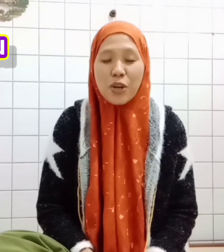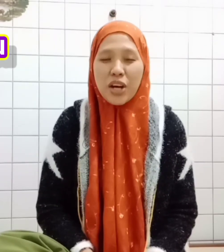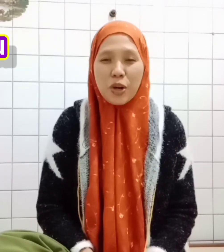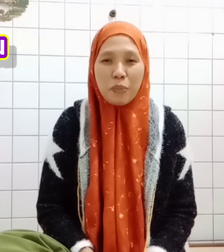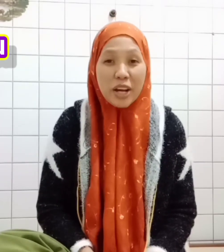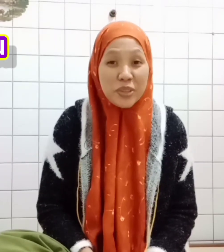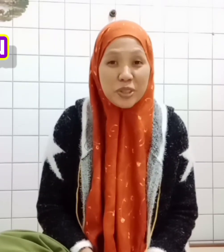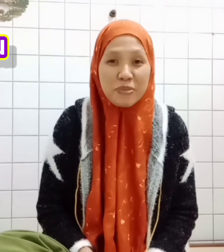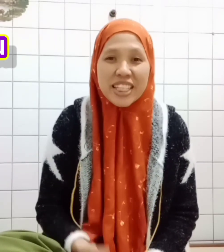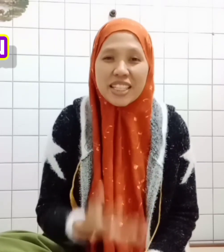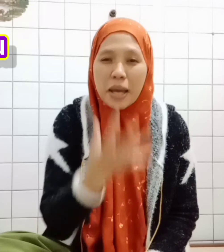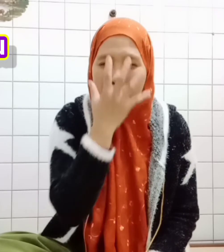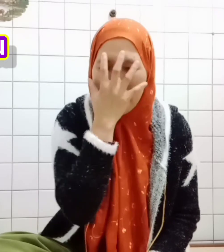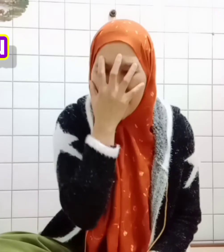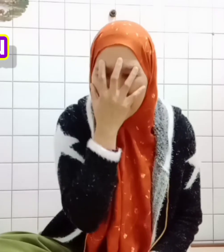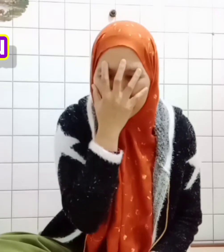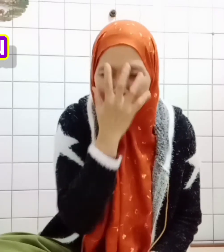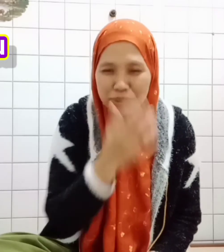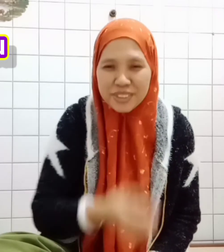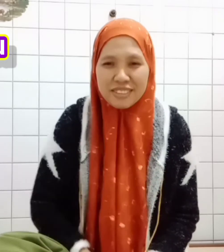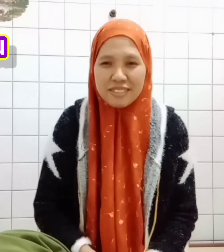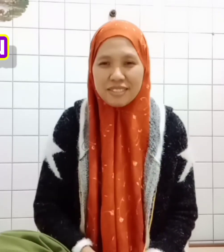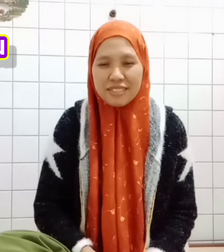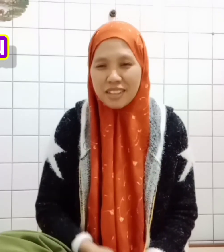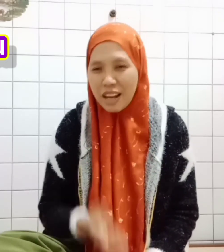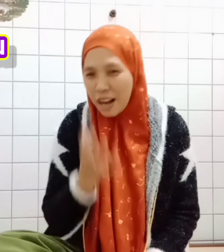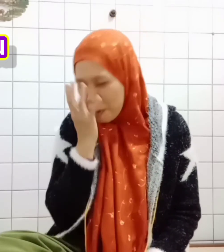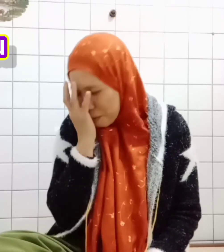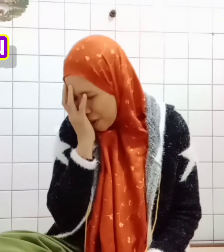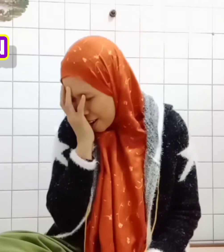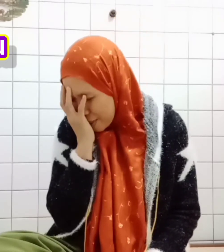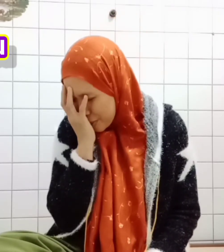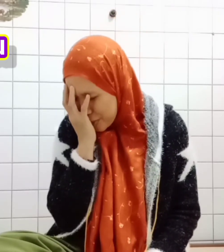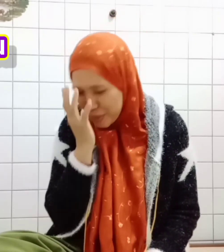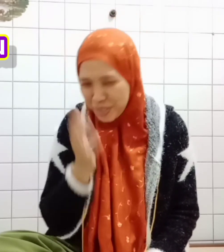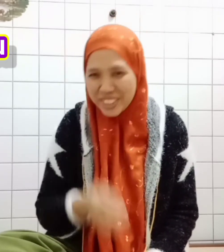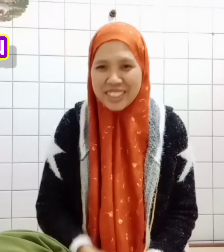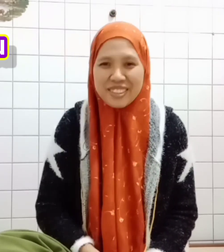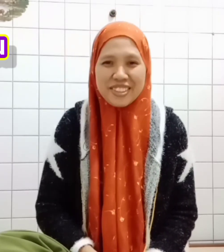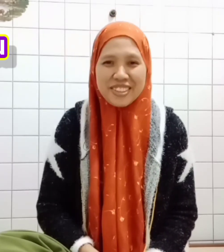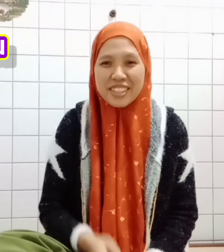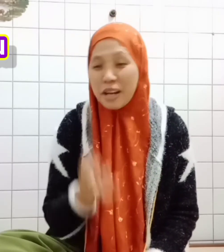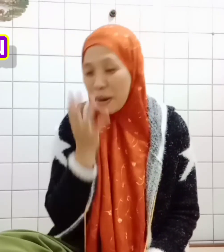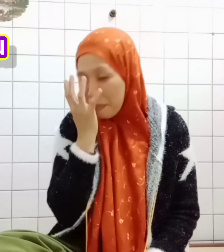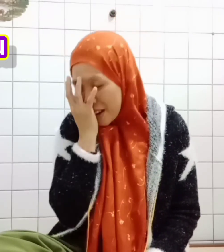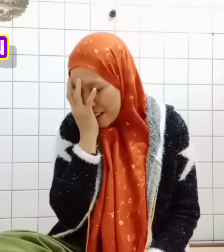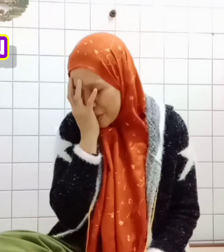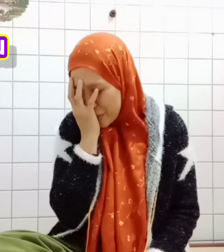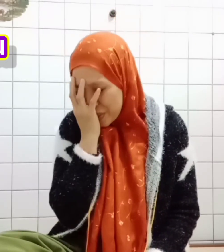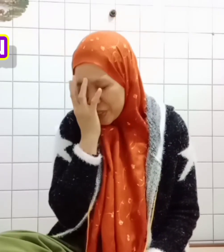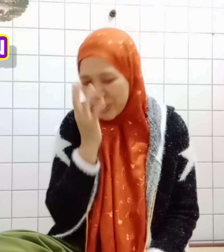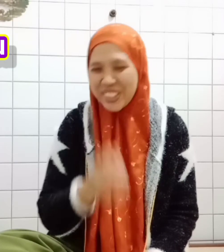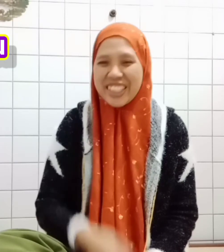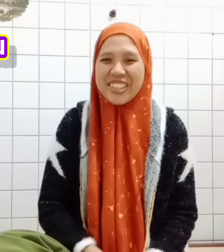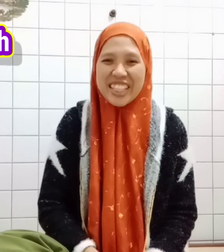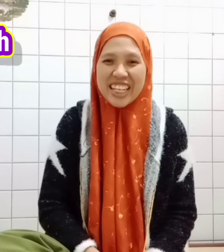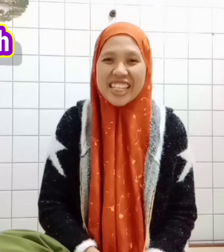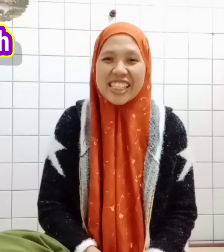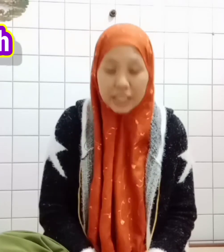Kalau malu itu begini, malu gitu. Aku malu gitu. Malu gitu ya.